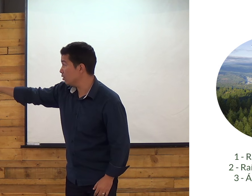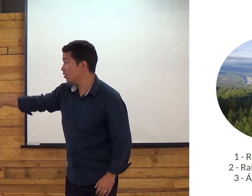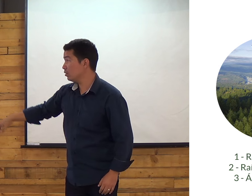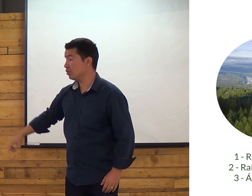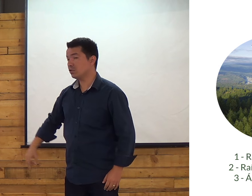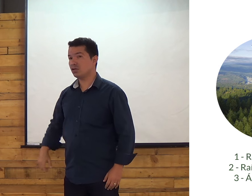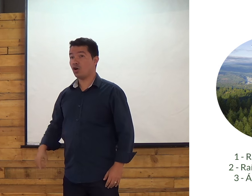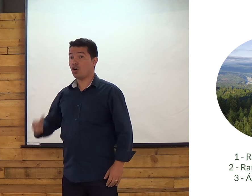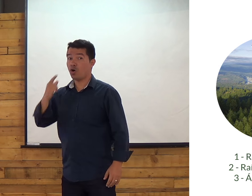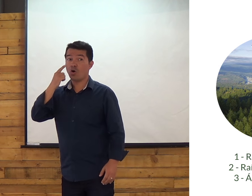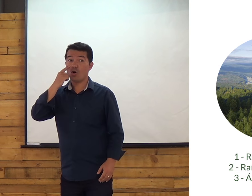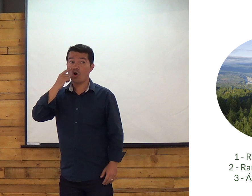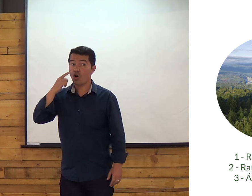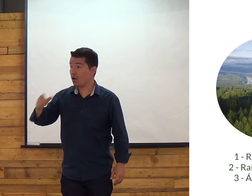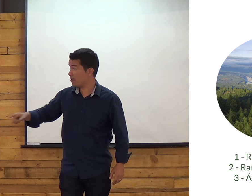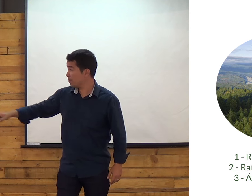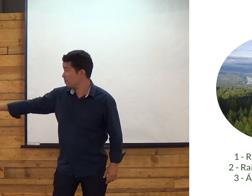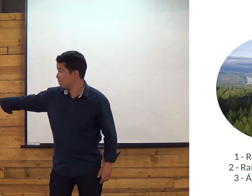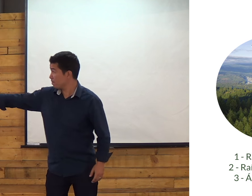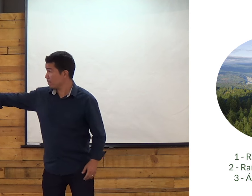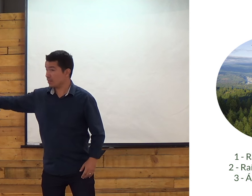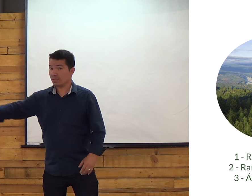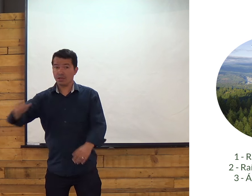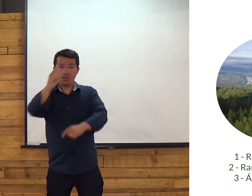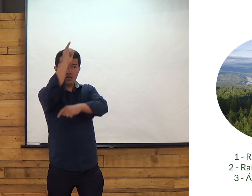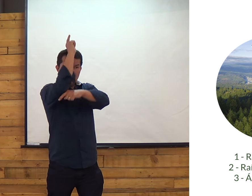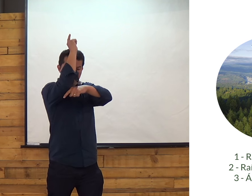E de uma única árvore, olhe como fica.